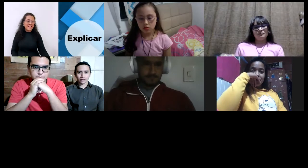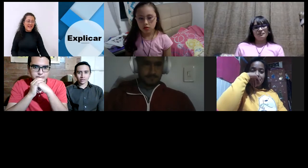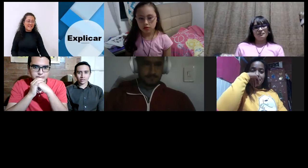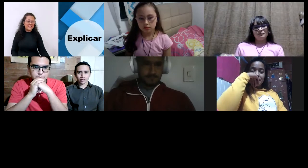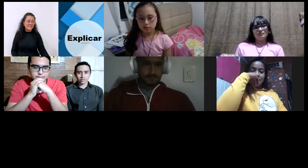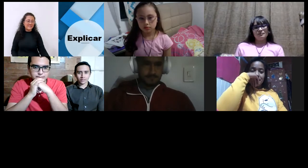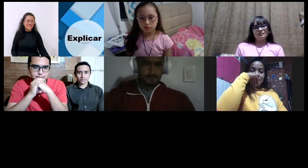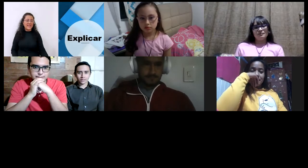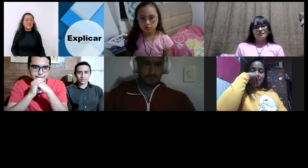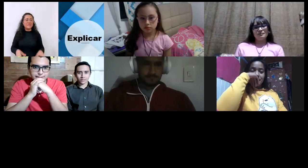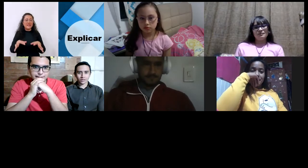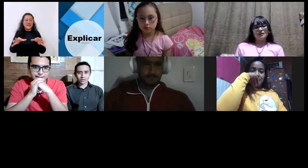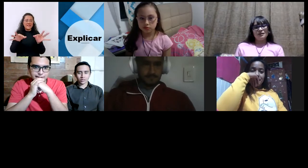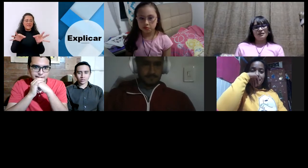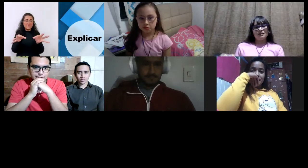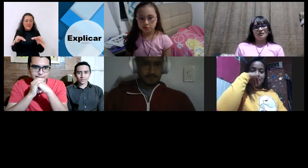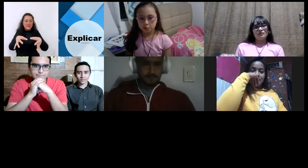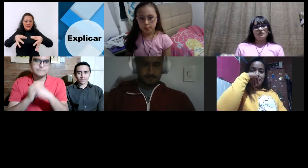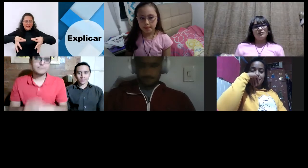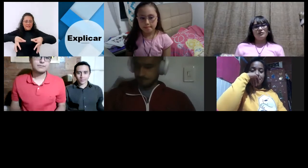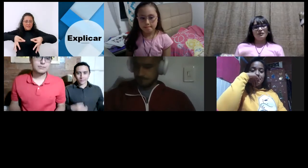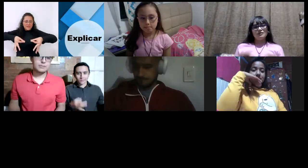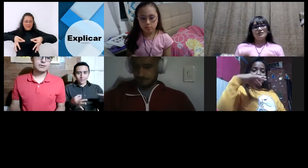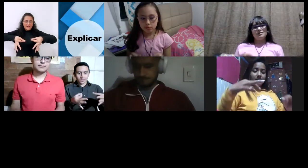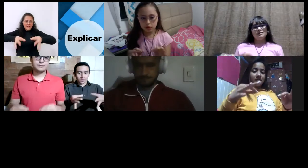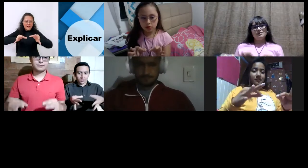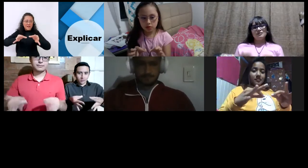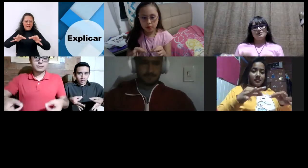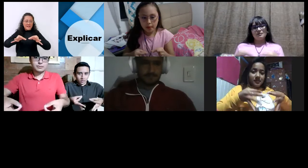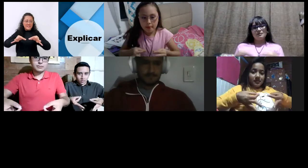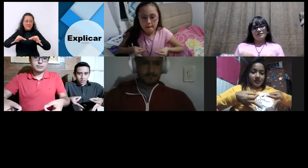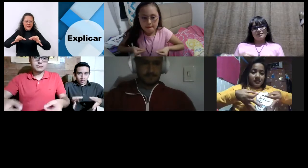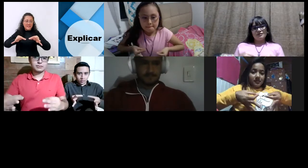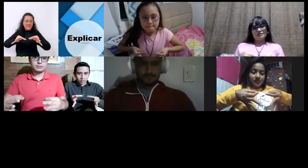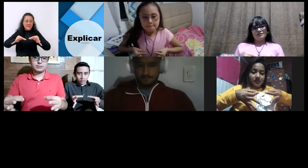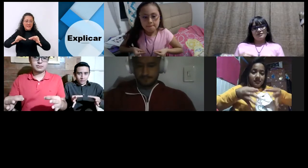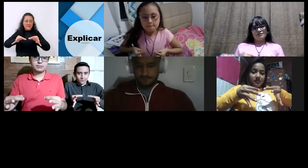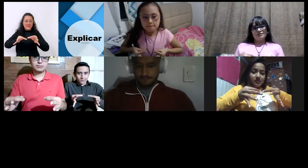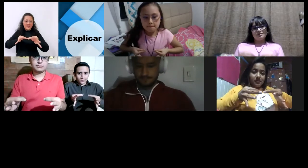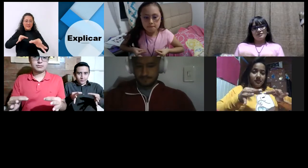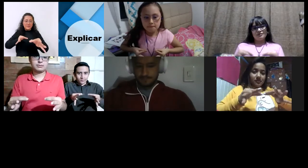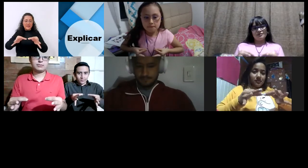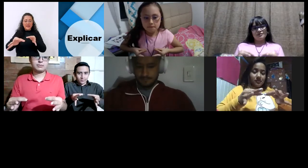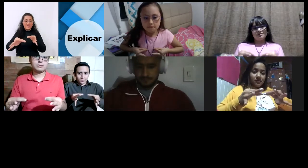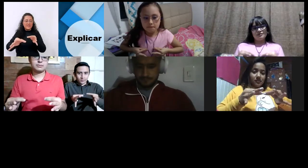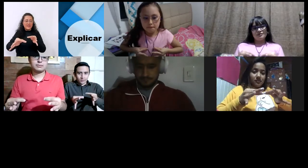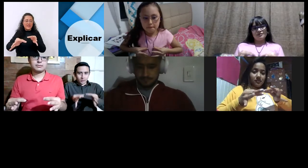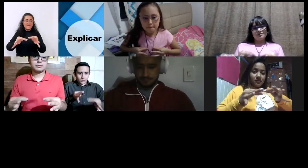explicar. Explicar. Entonces vienen las manos así, hacia el frente, una hacia adelante